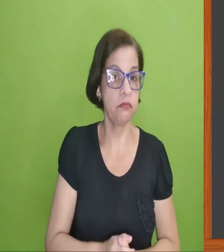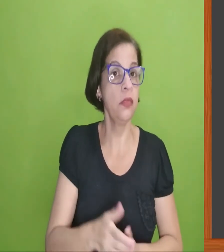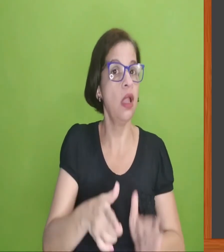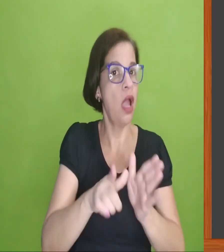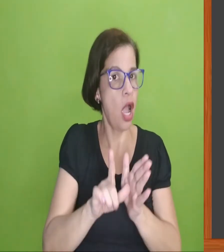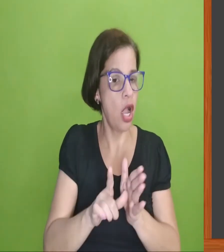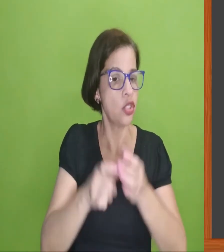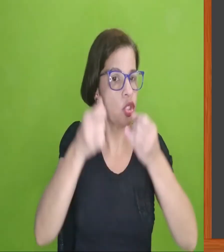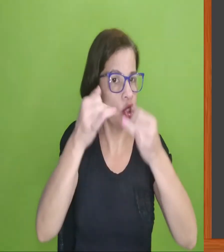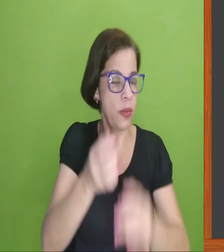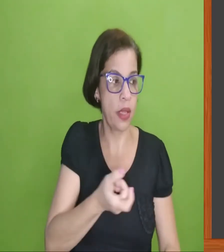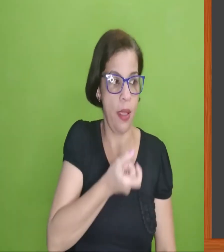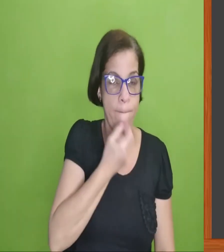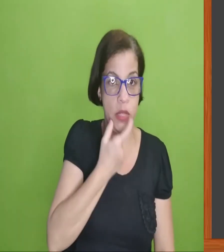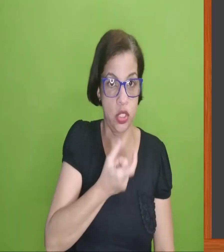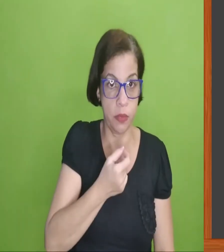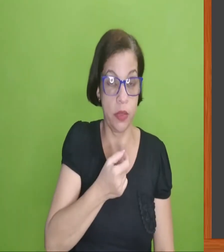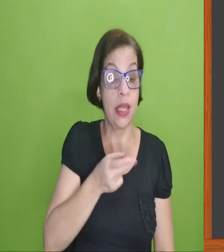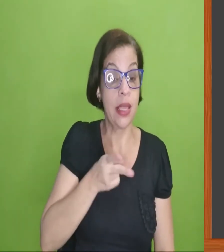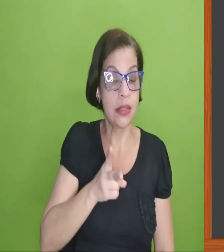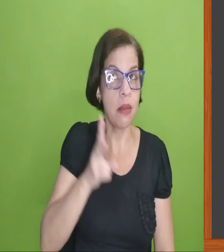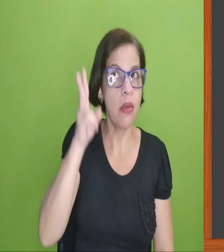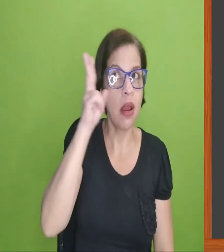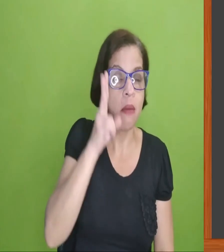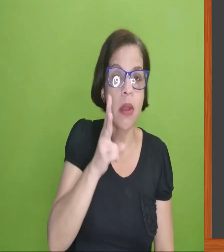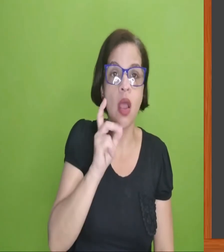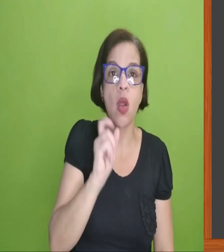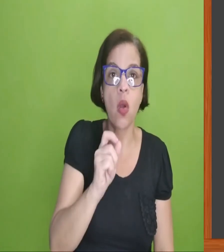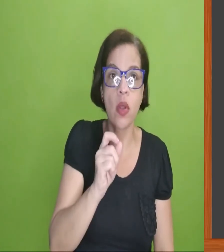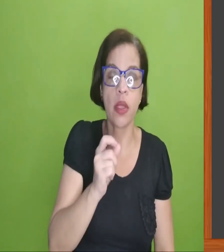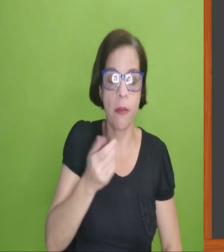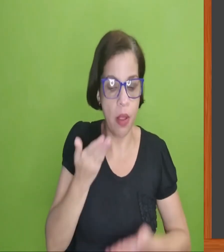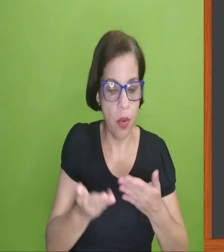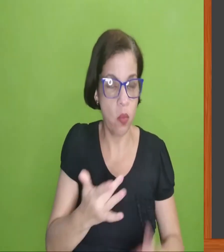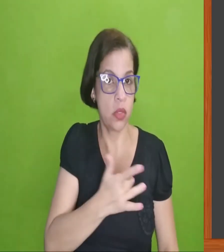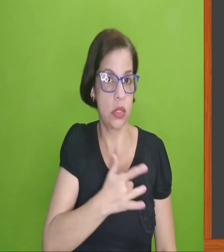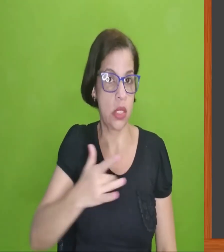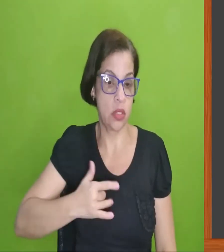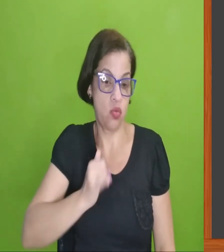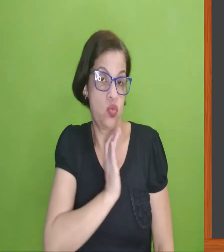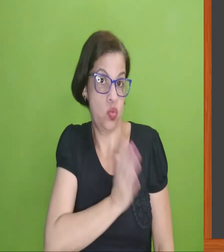Antes de falarmos sobre os medicamentos, é sempre bom lembrar que para a promoção da saúde